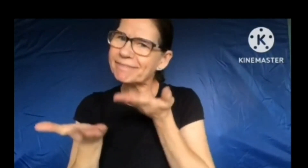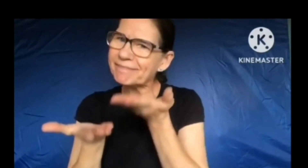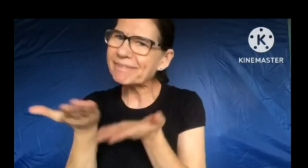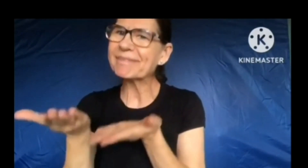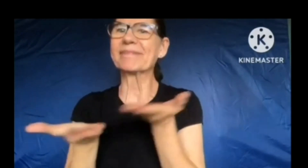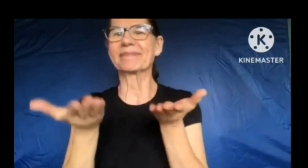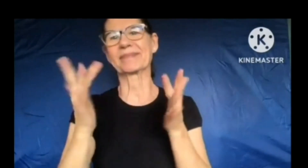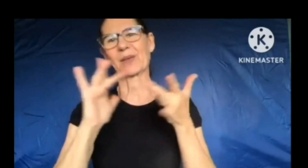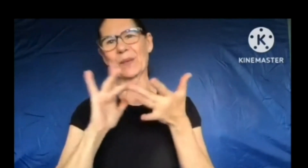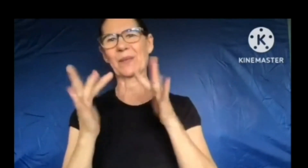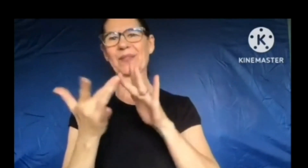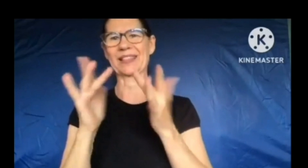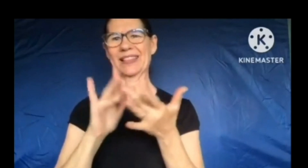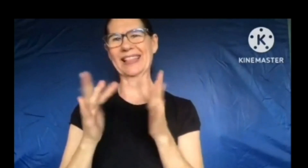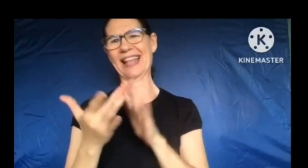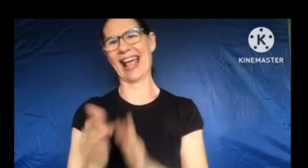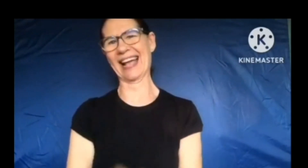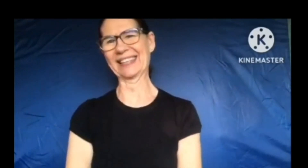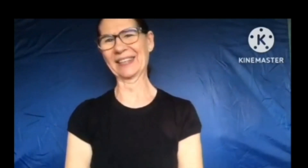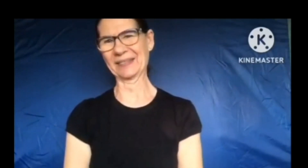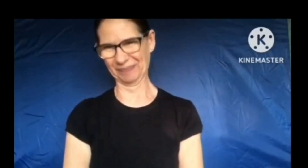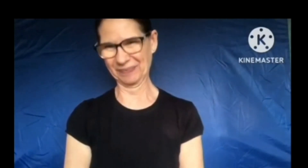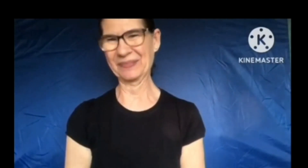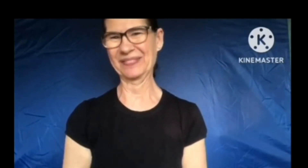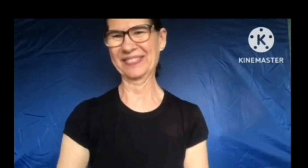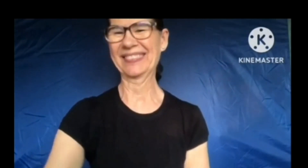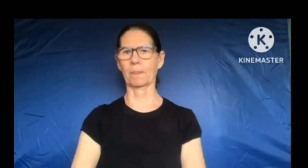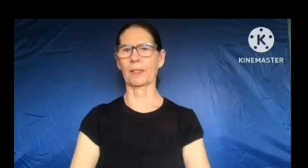não têm preconceito, mas precisam mudar a maneira de pensar.